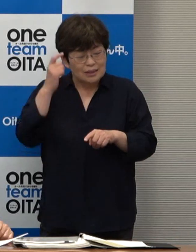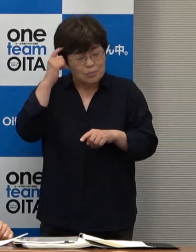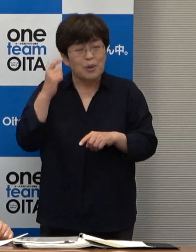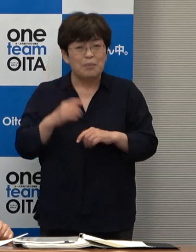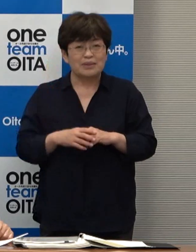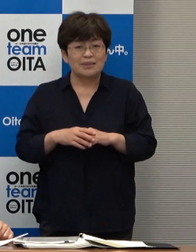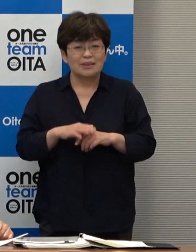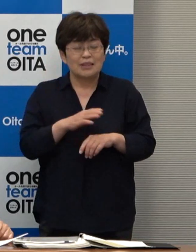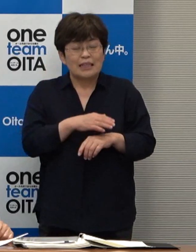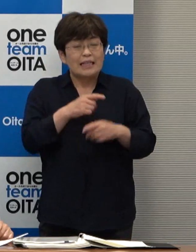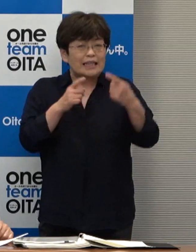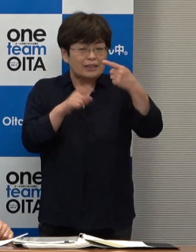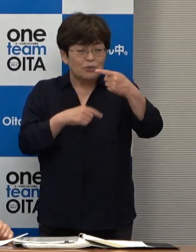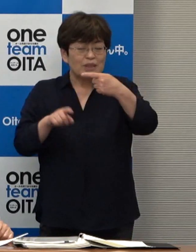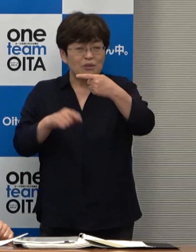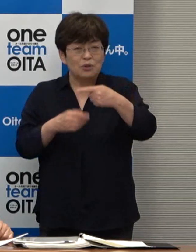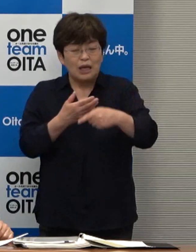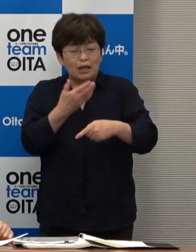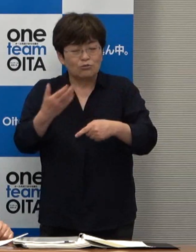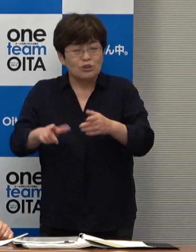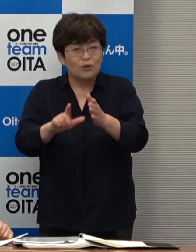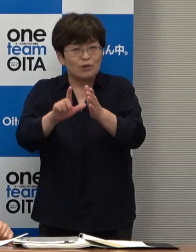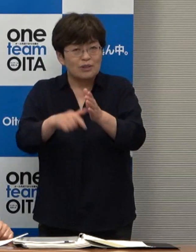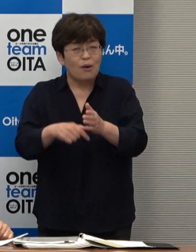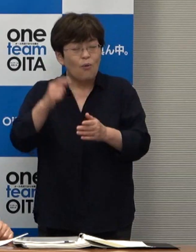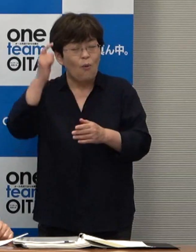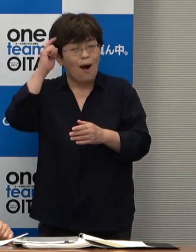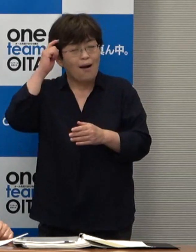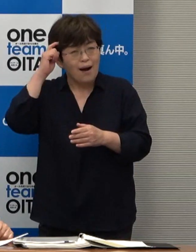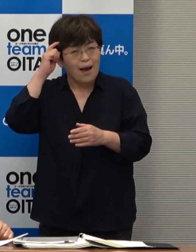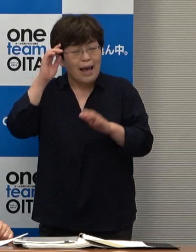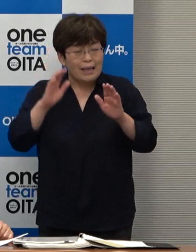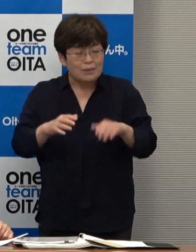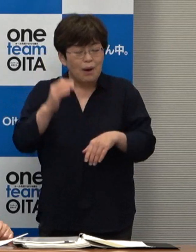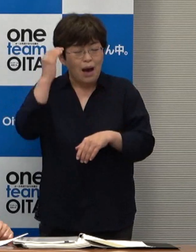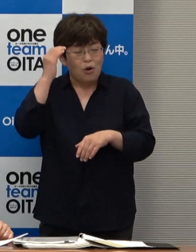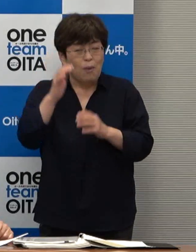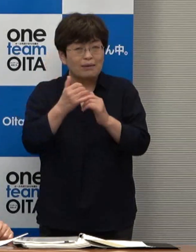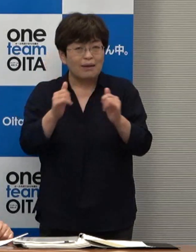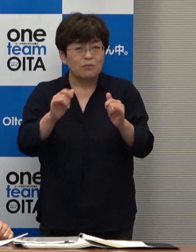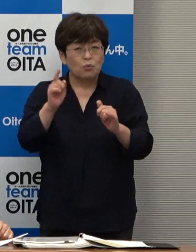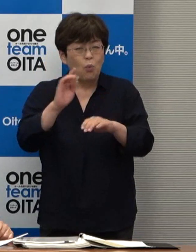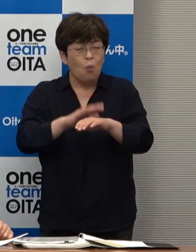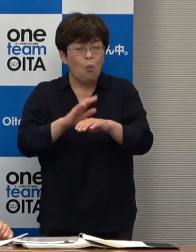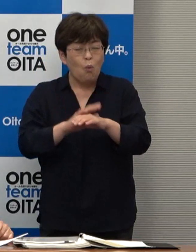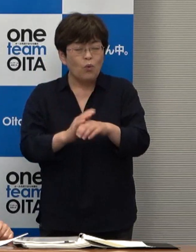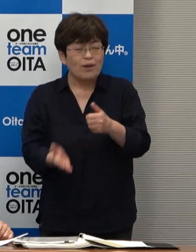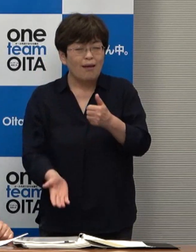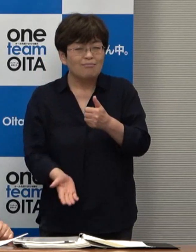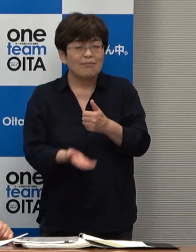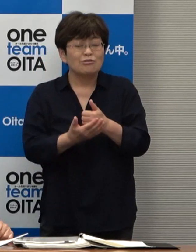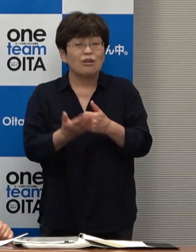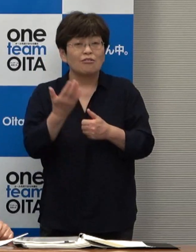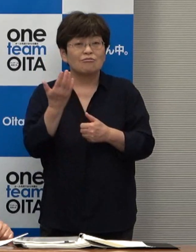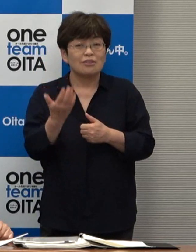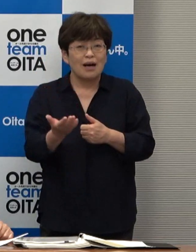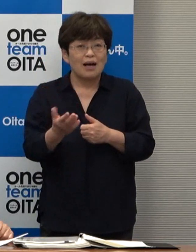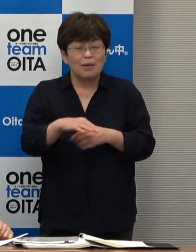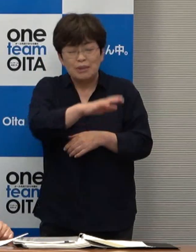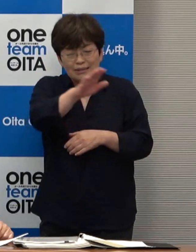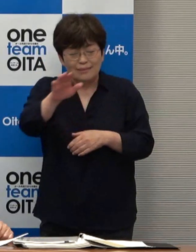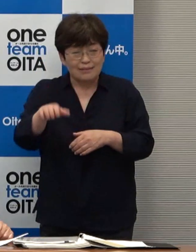の時代をちゃんと見据えながら今困っている人たちをどうやったら助けられるかと考えながらそしてみんなで結論を出